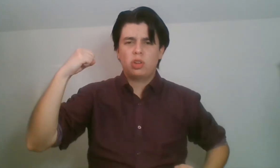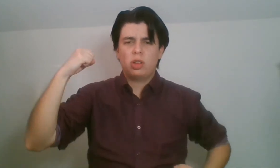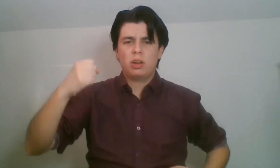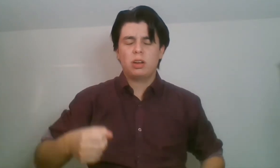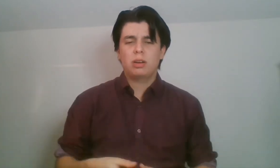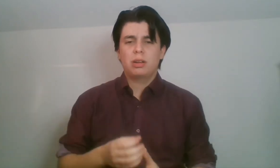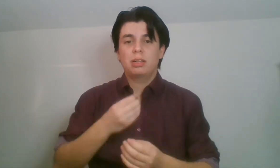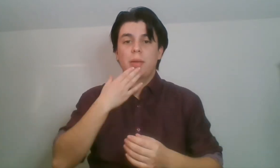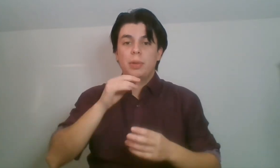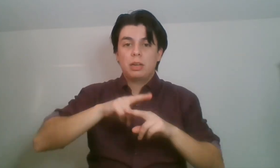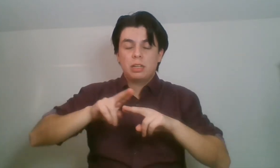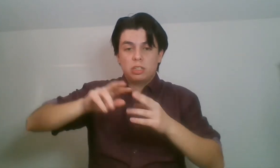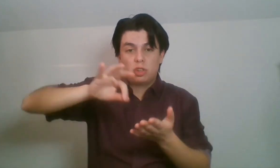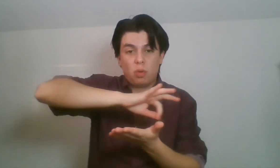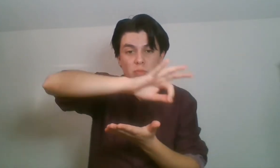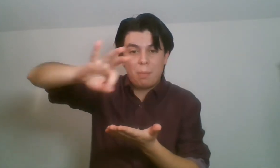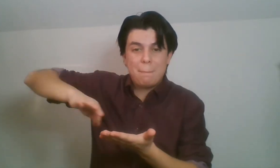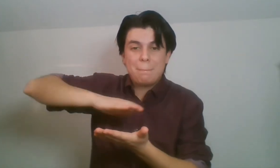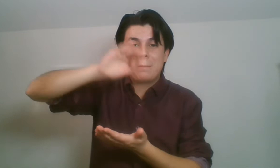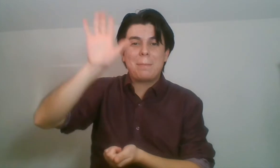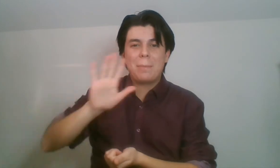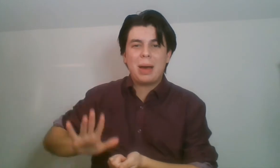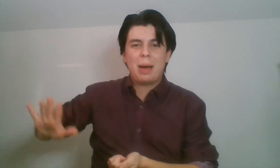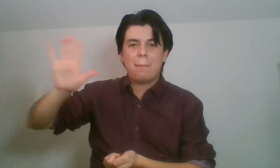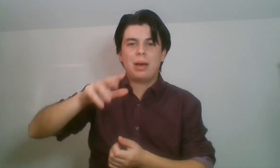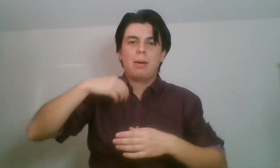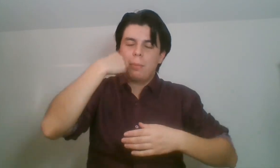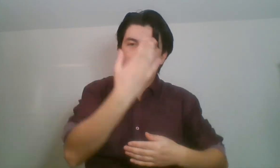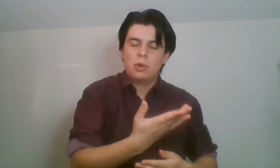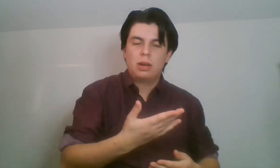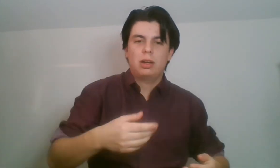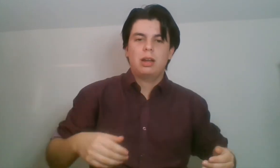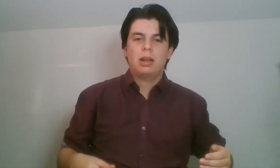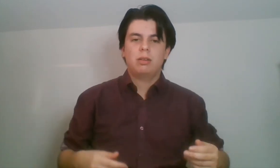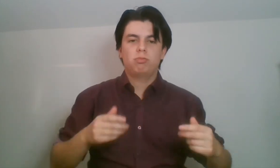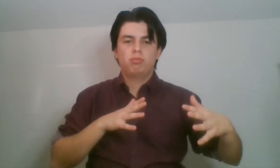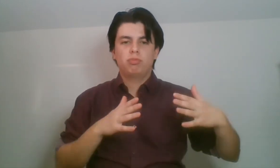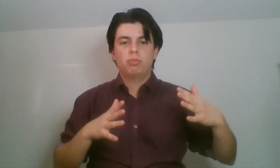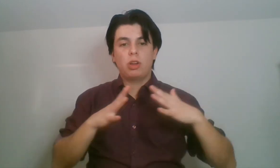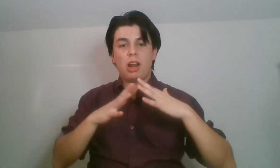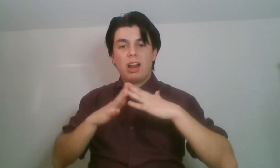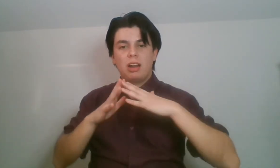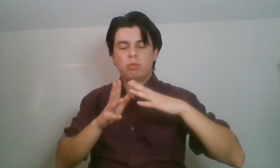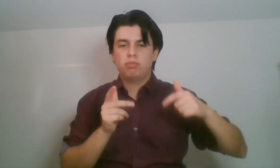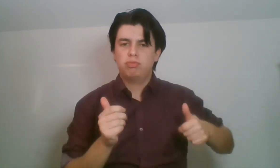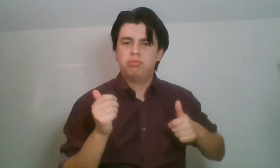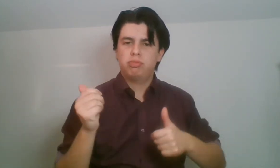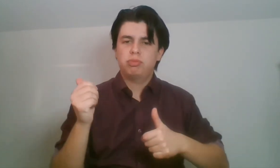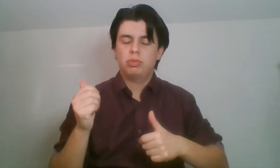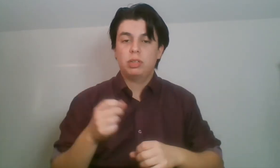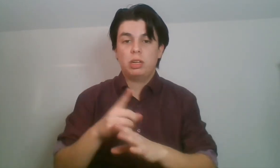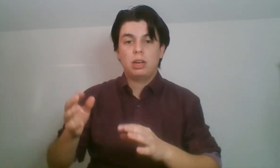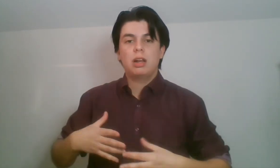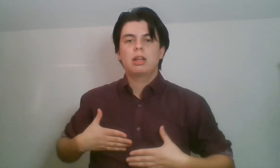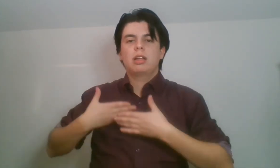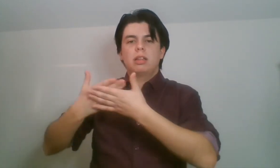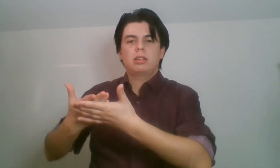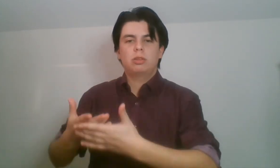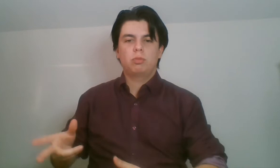uno. Perteneció al ejército de Chile como gran geógrafo, trazando el primer plano de Chile para el ejército.